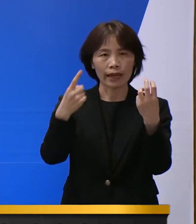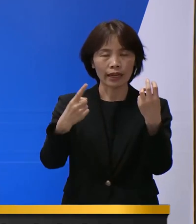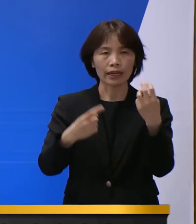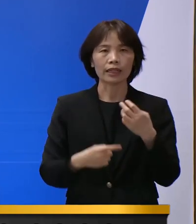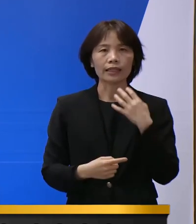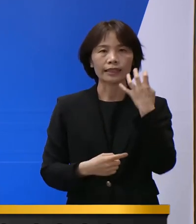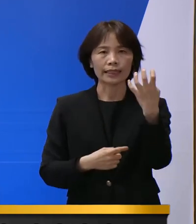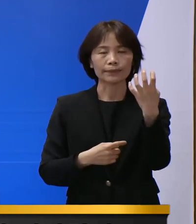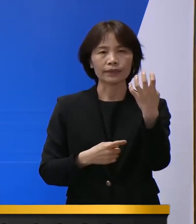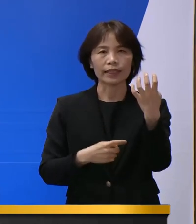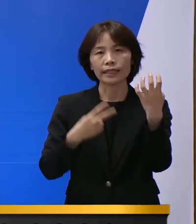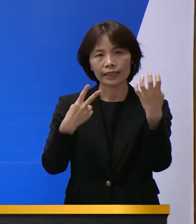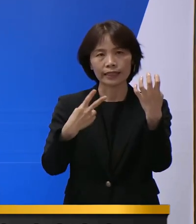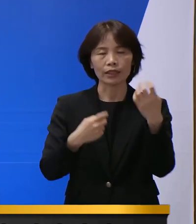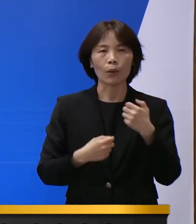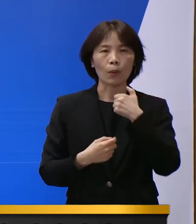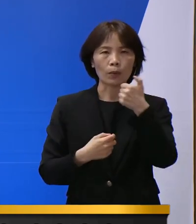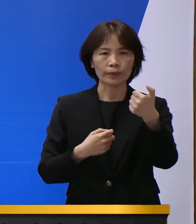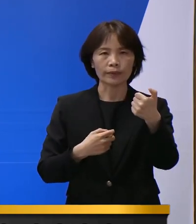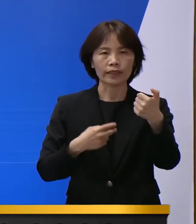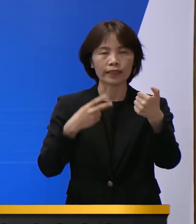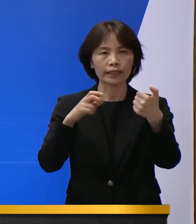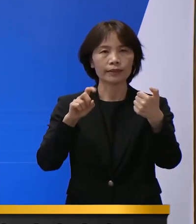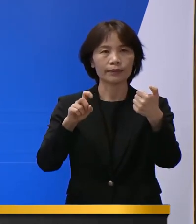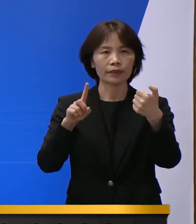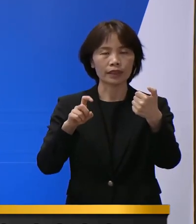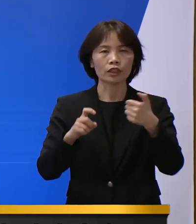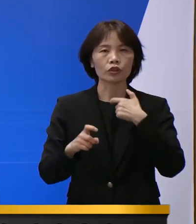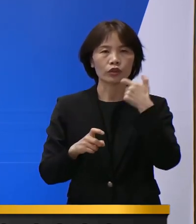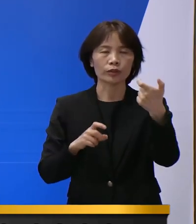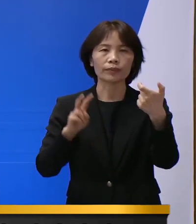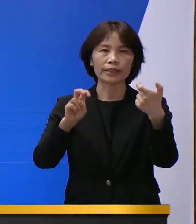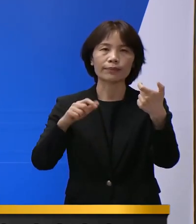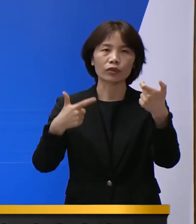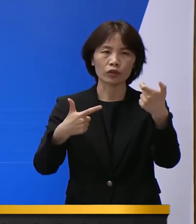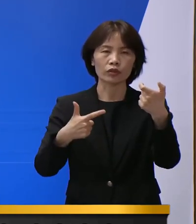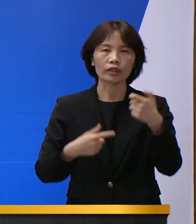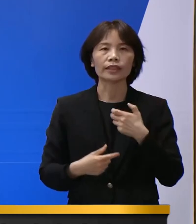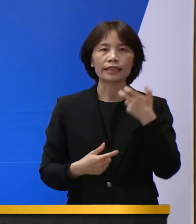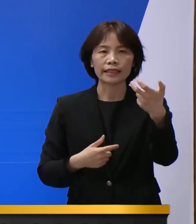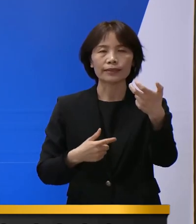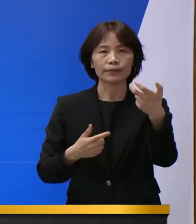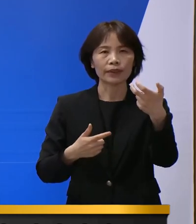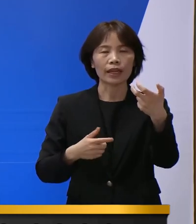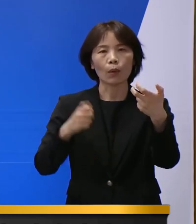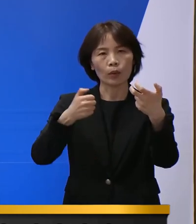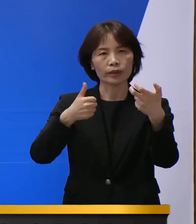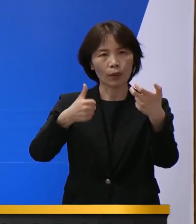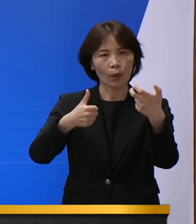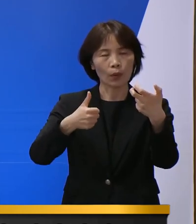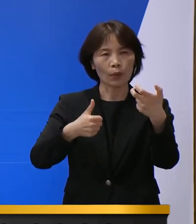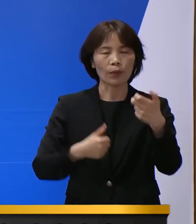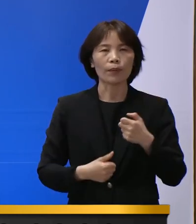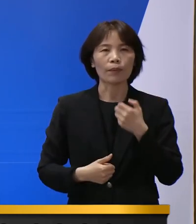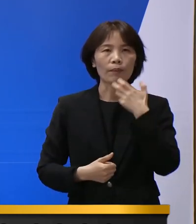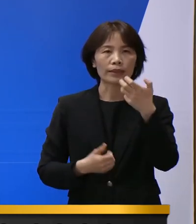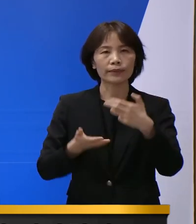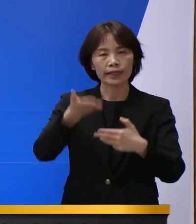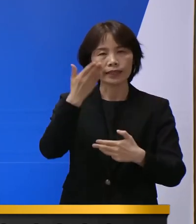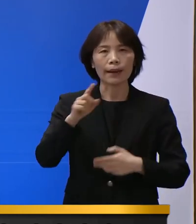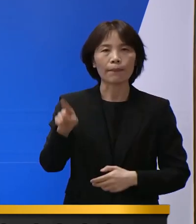1명, 40대 2명, 50대 11명, 60대 26명, 70대 55명, 80대